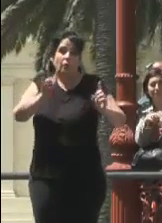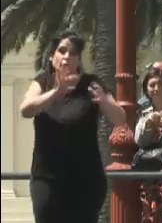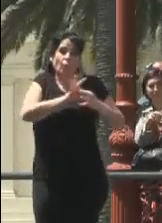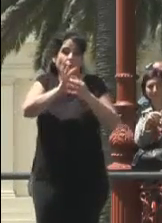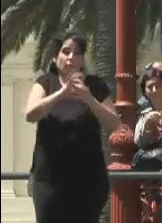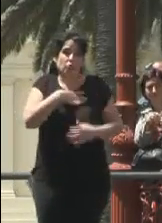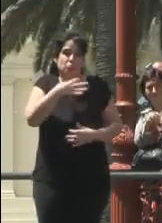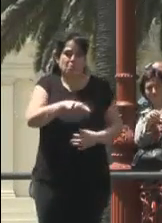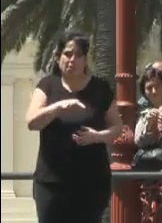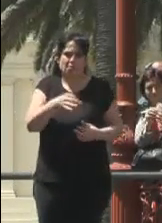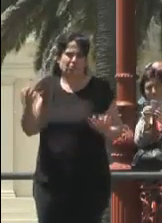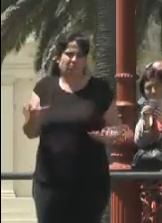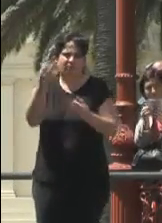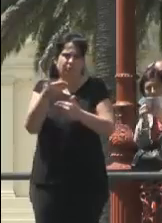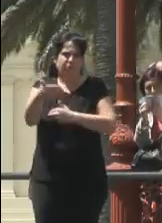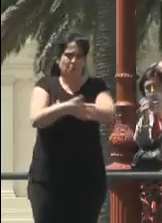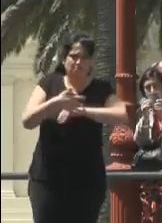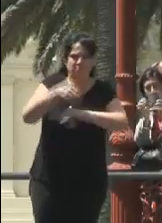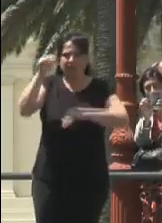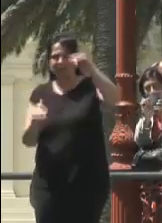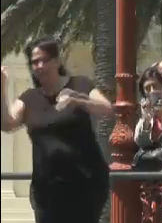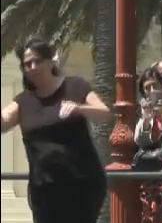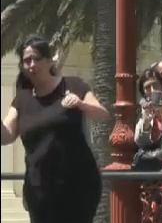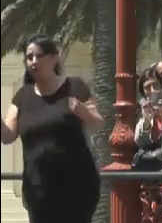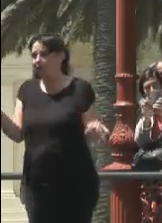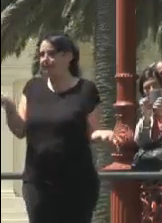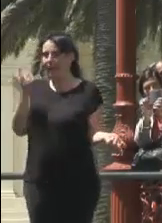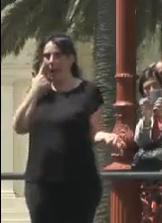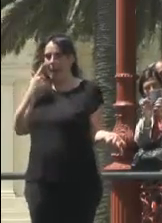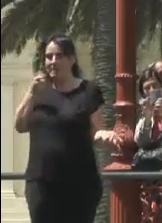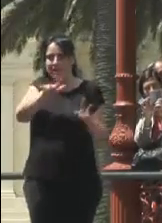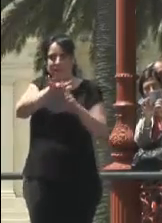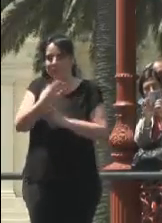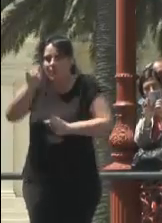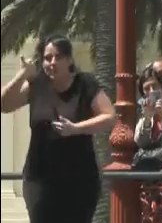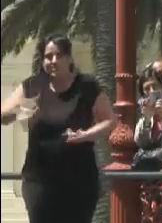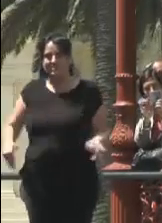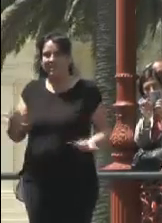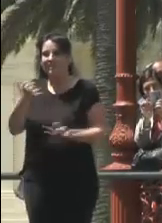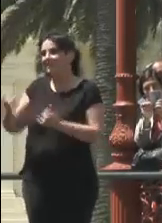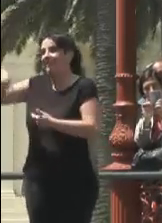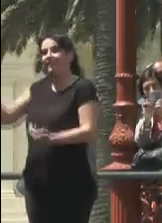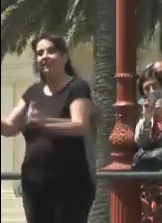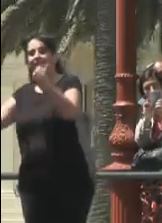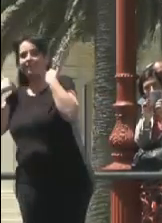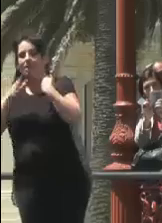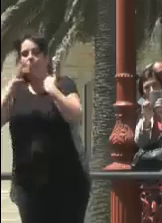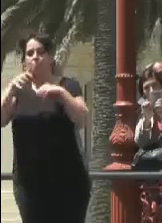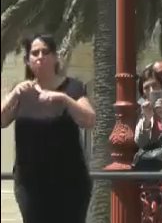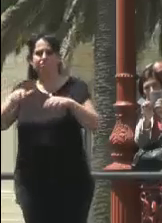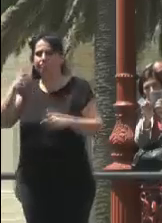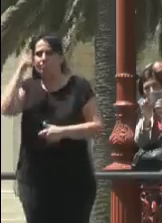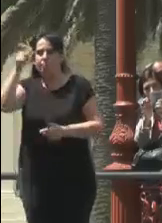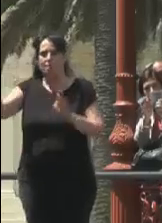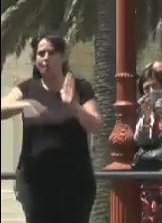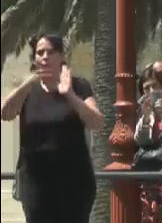desigualdad. Pero vamos a ver, ya existe desgraciadamente eso y han sido ellos los responsables de sumir a una población entera en la